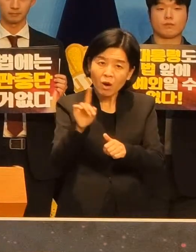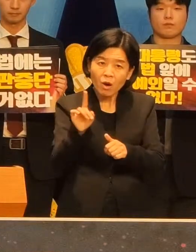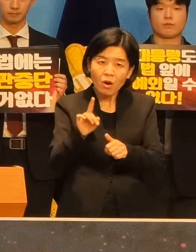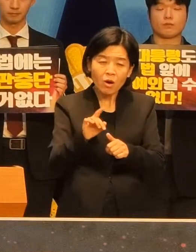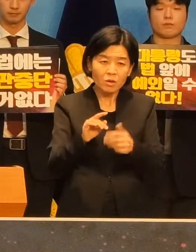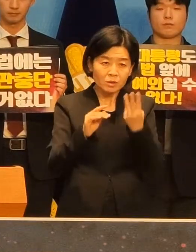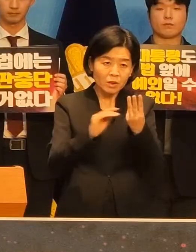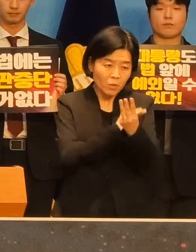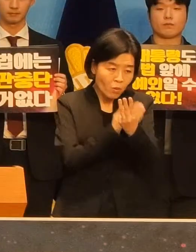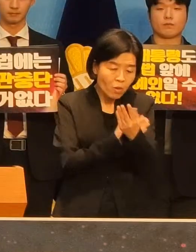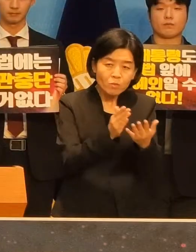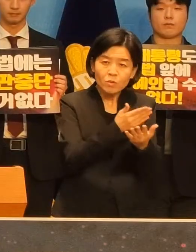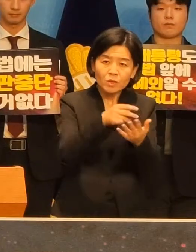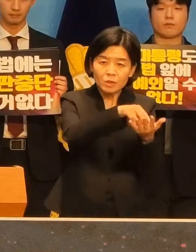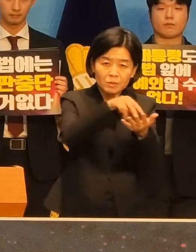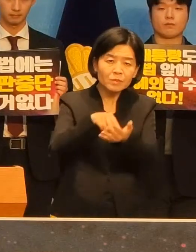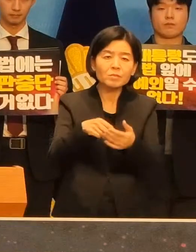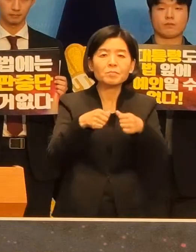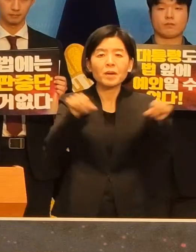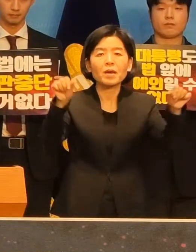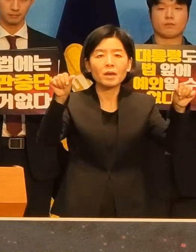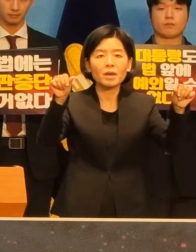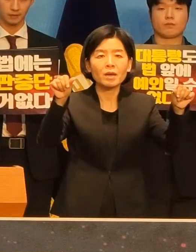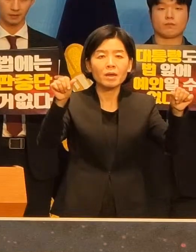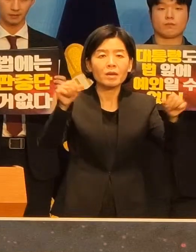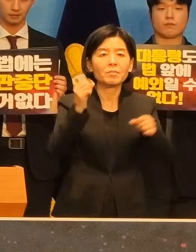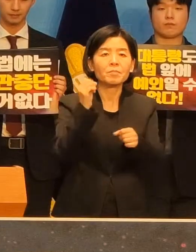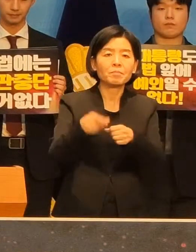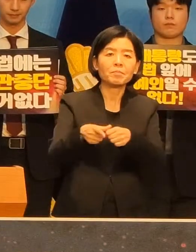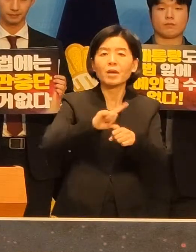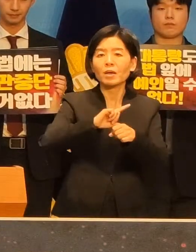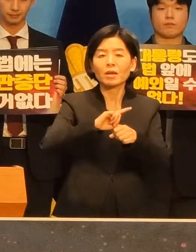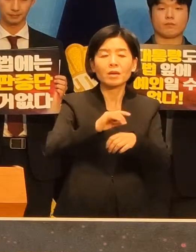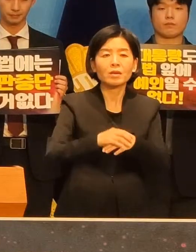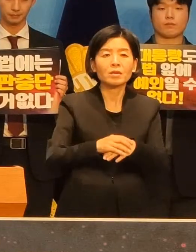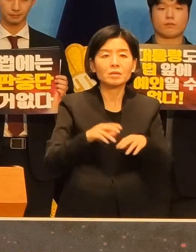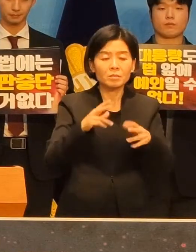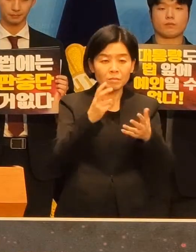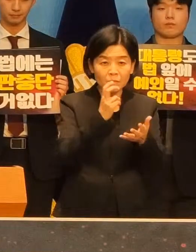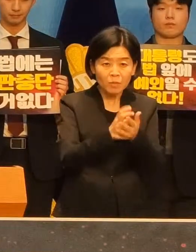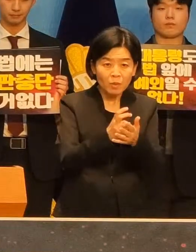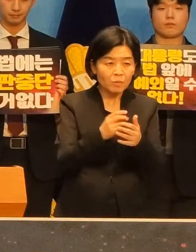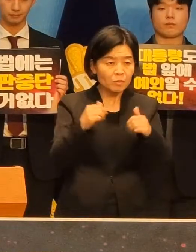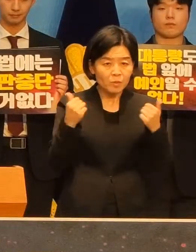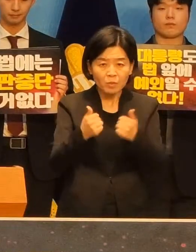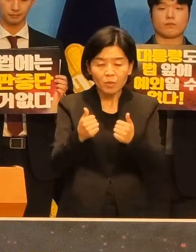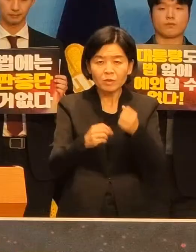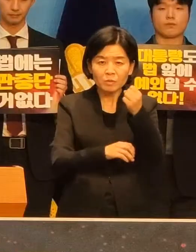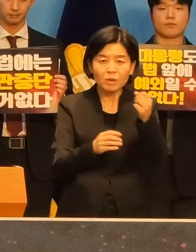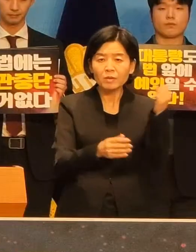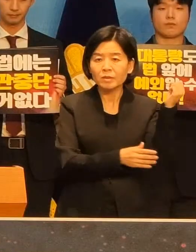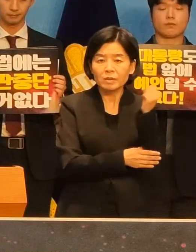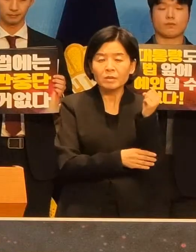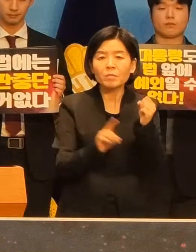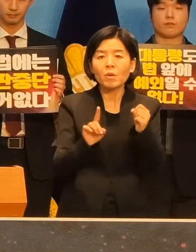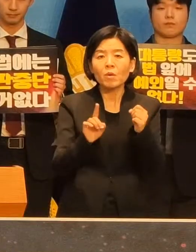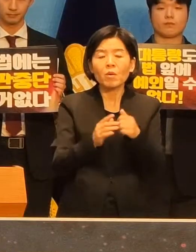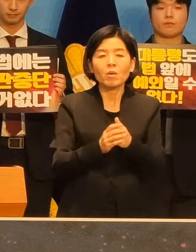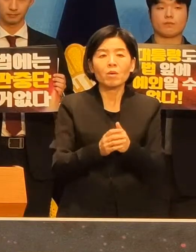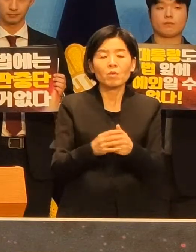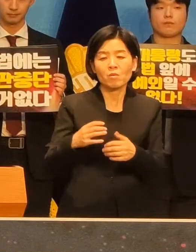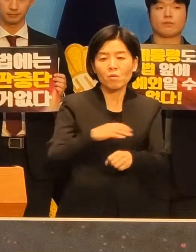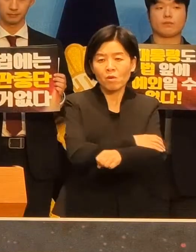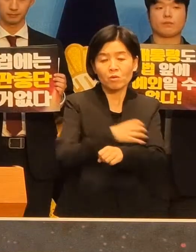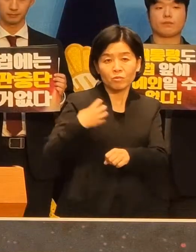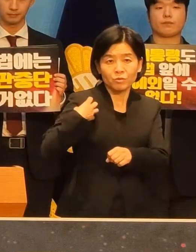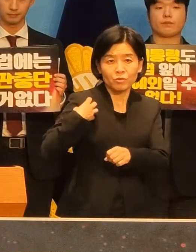분립은 이미 무너졌습니다. 입법기구가 사법기구를 틀어지고 근간을 무너뜨리고 있습니다. 그 권력의 주체가